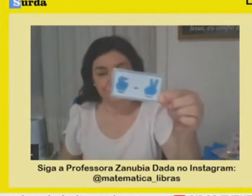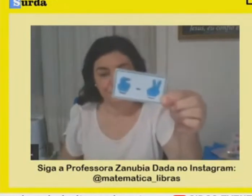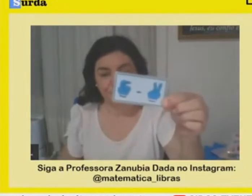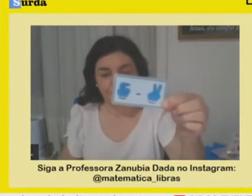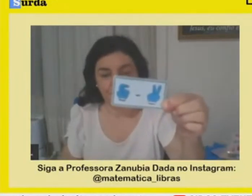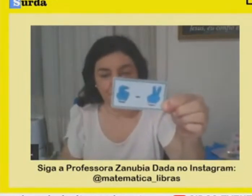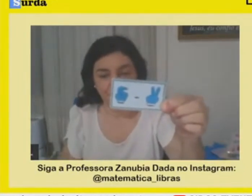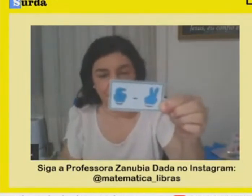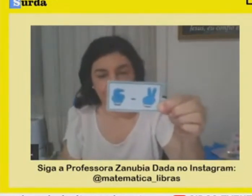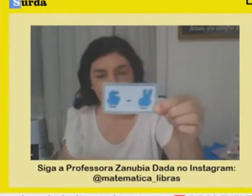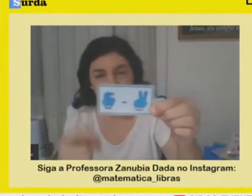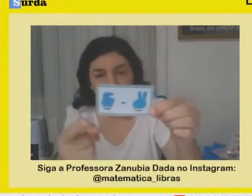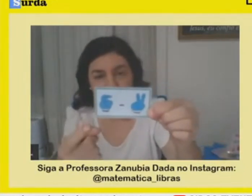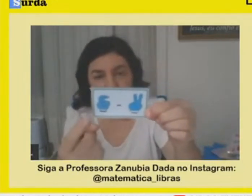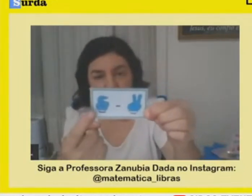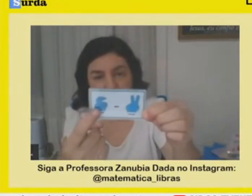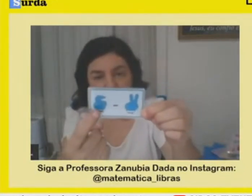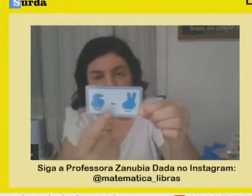Isso aqui.